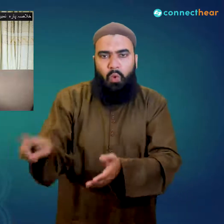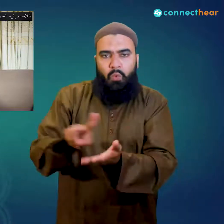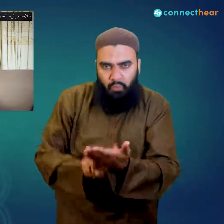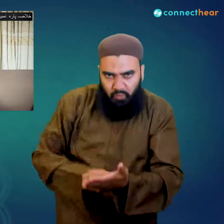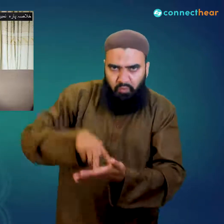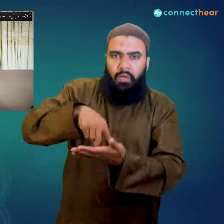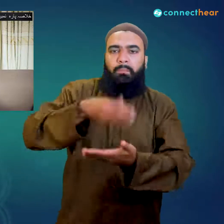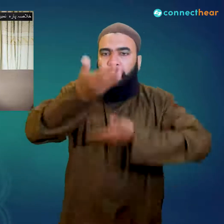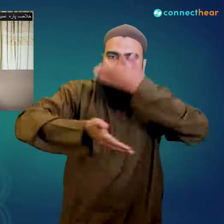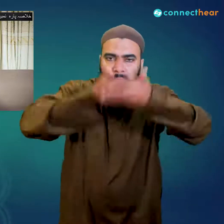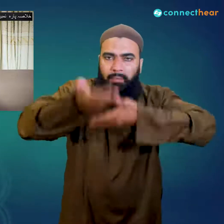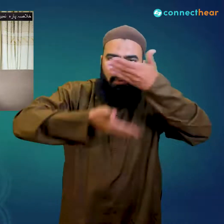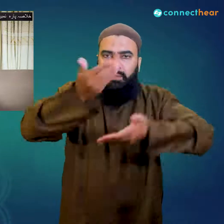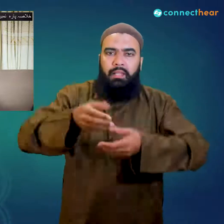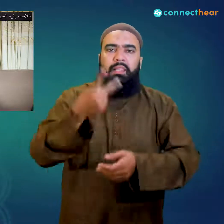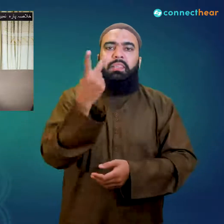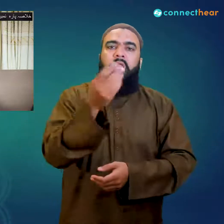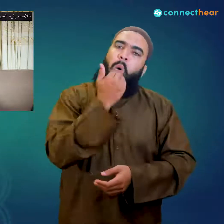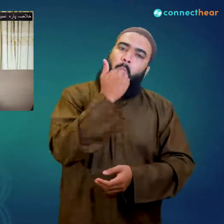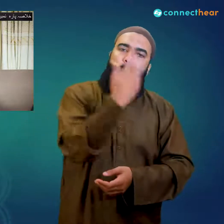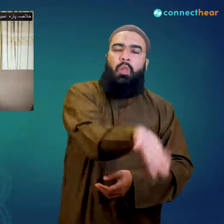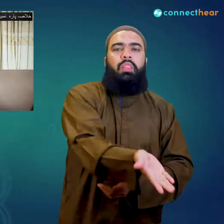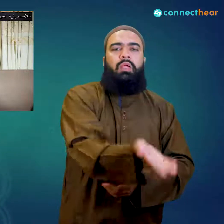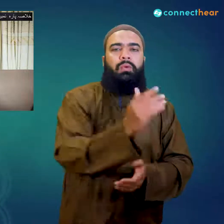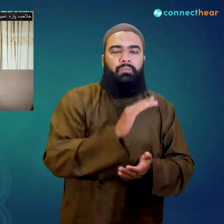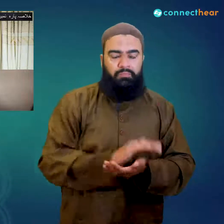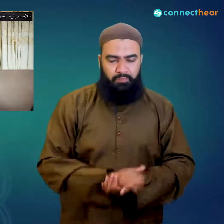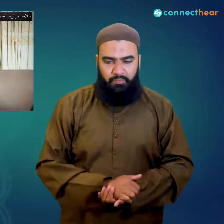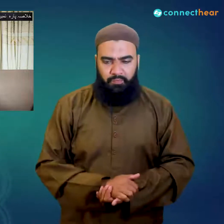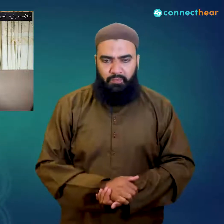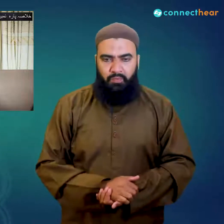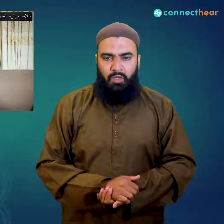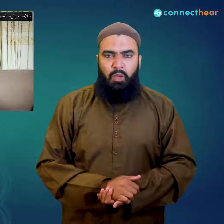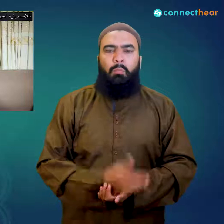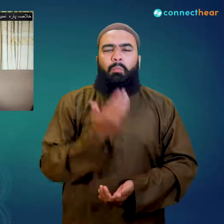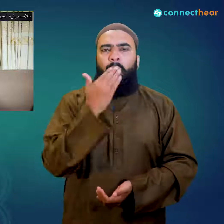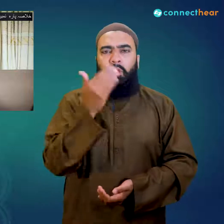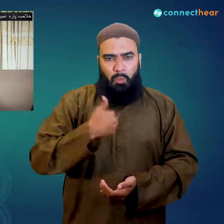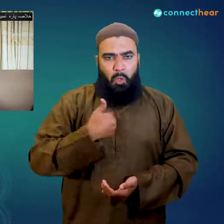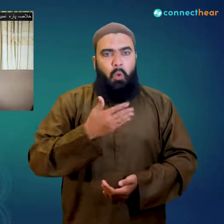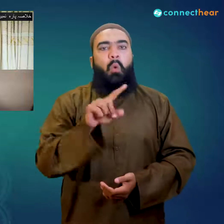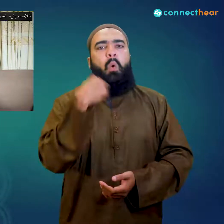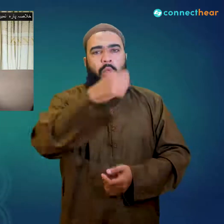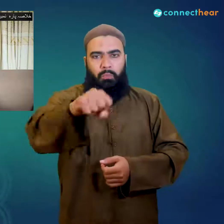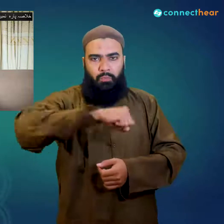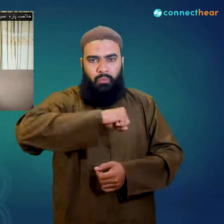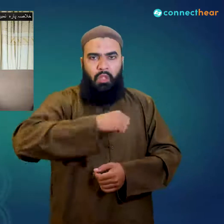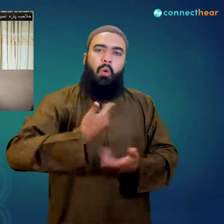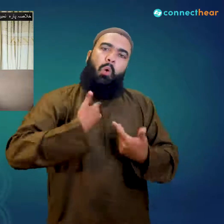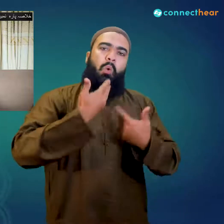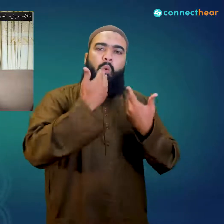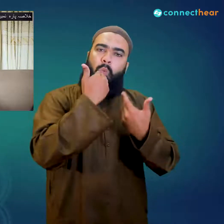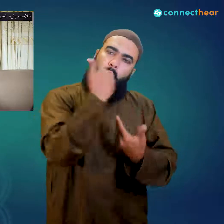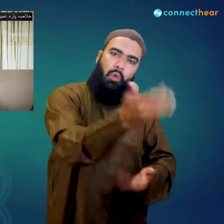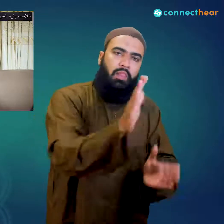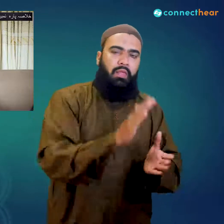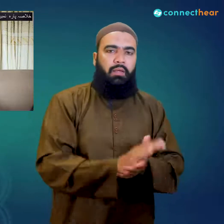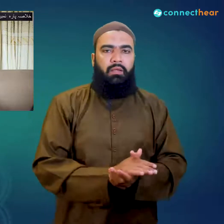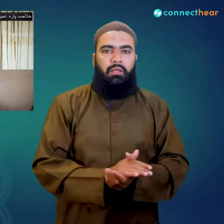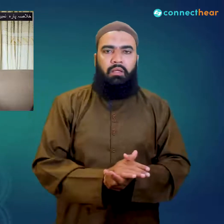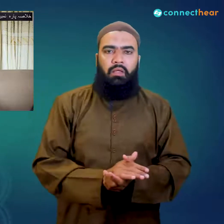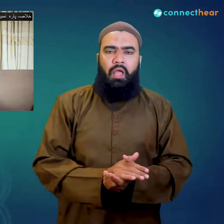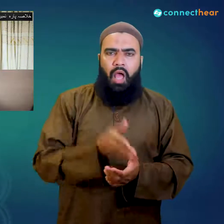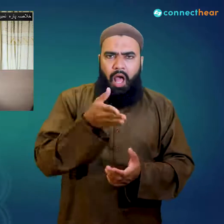تو وہ مقتول بول پڑے گا، یعنی اس کی شہادت ہو جائے گی، یعنی وہ گواہی دے دے گا کہ مجھے کس نے قتل کیا ہے۔ تو اس